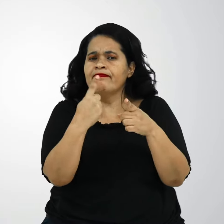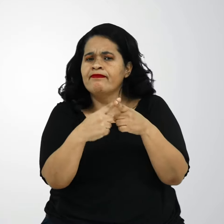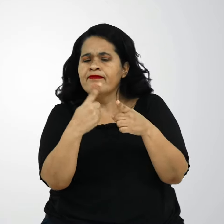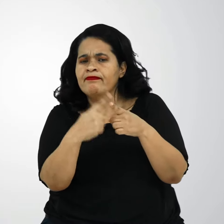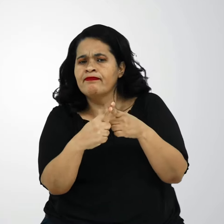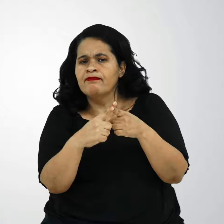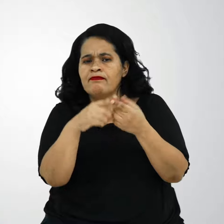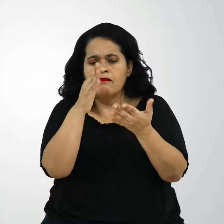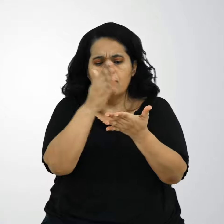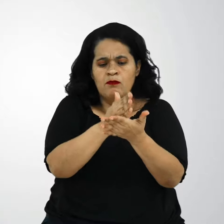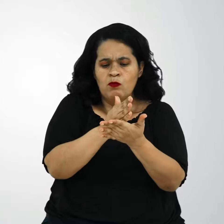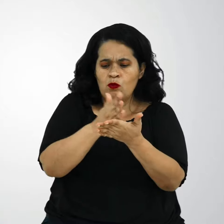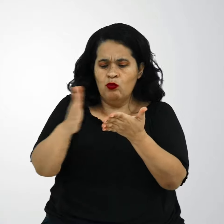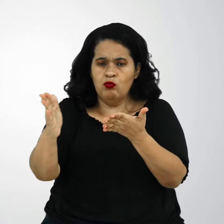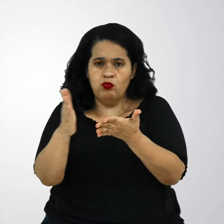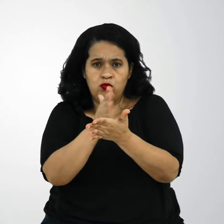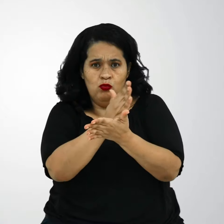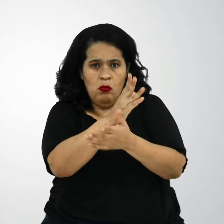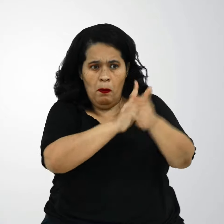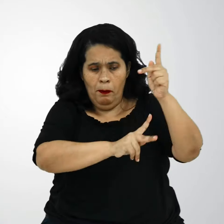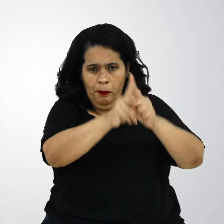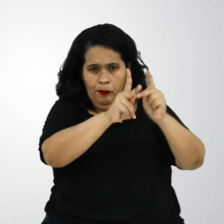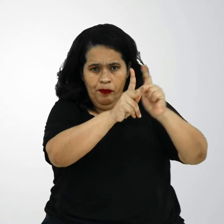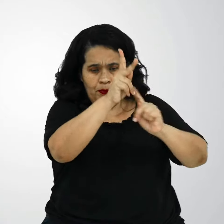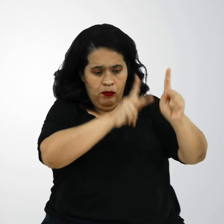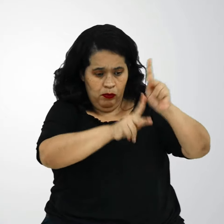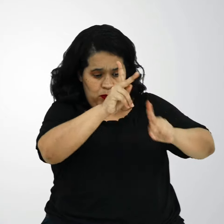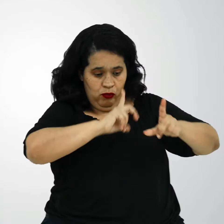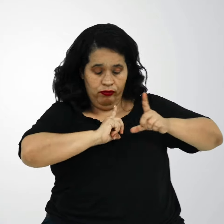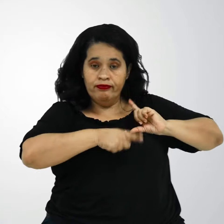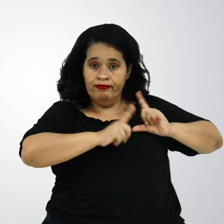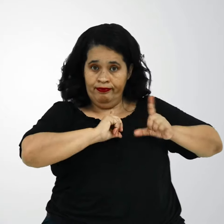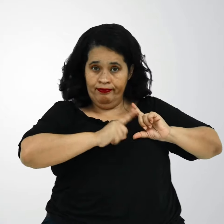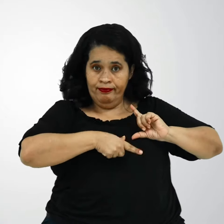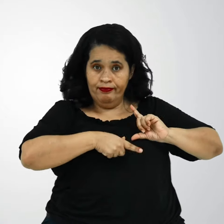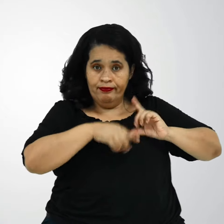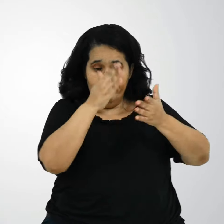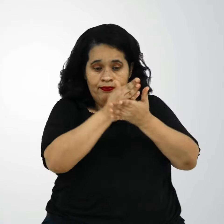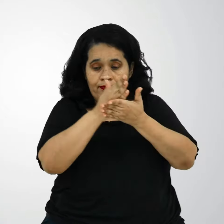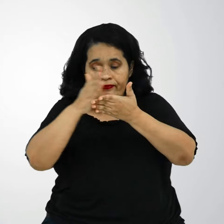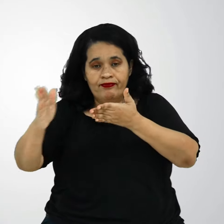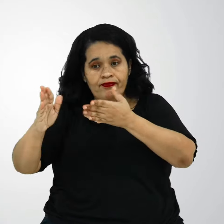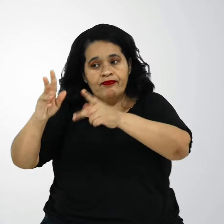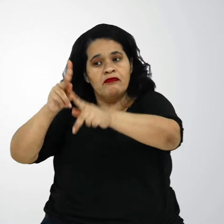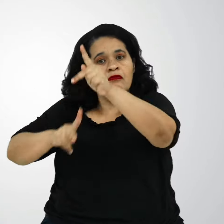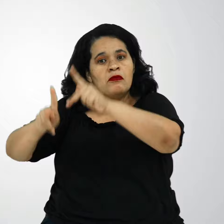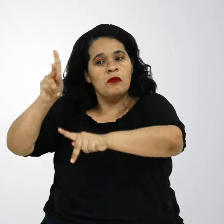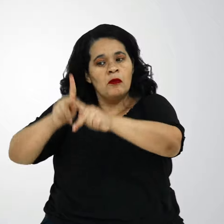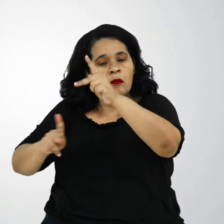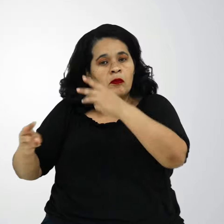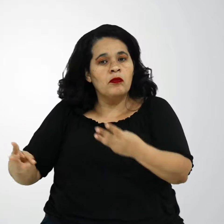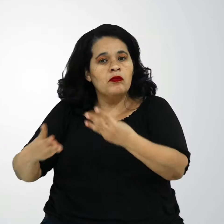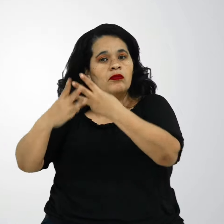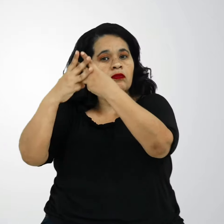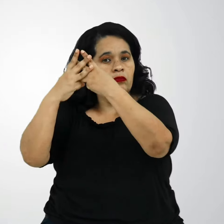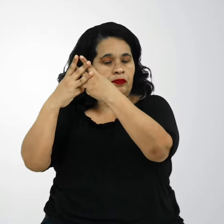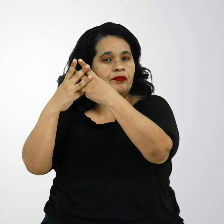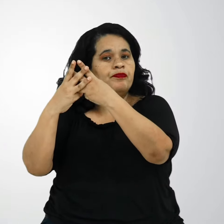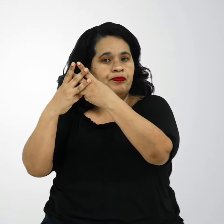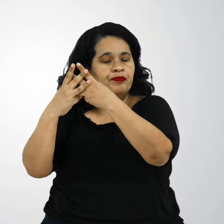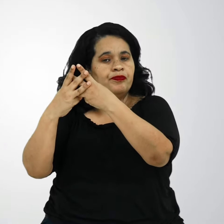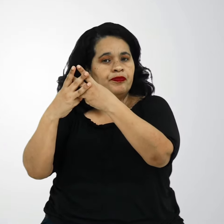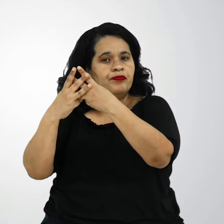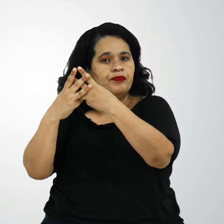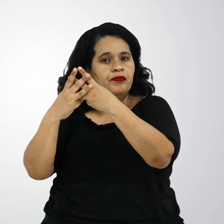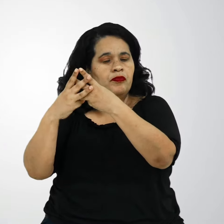eles dividem, né? Eles distinguem o povo de Israel com o povo judeu, eles abrem um espaço para que o povo judeu